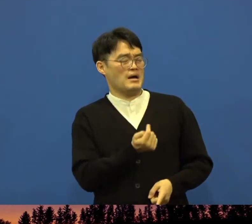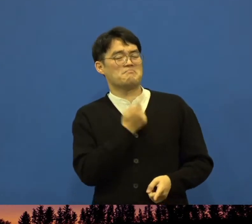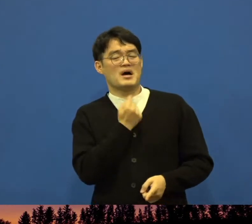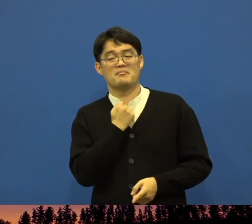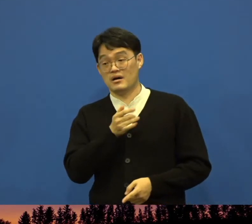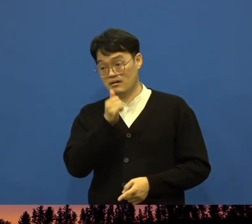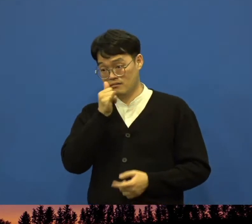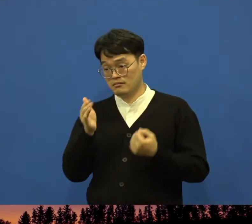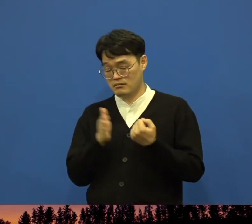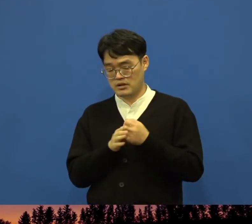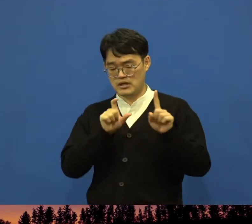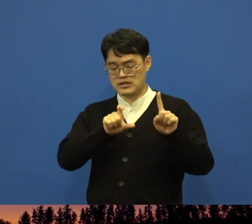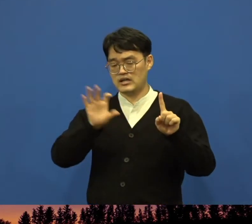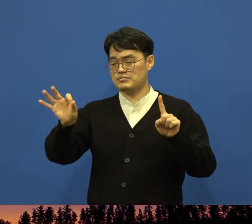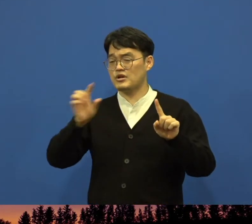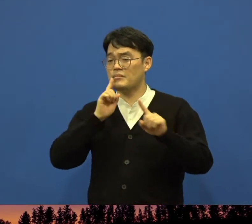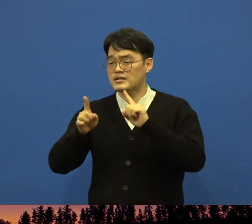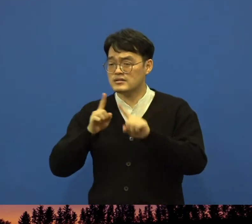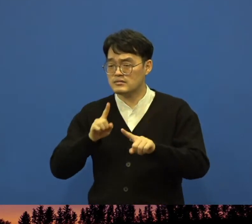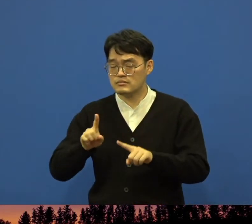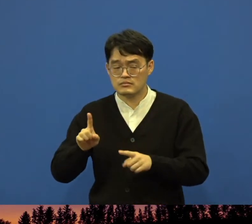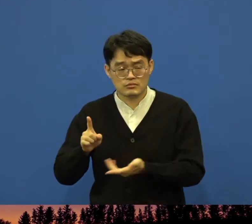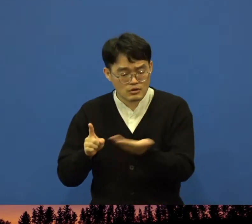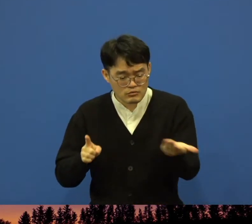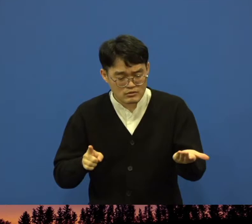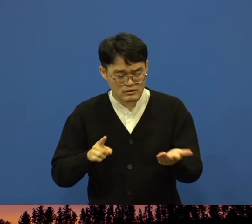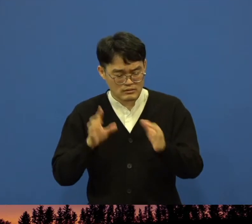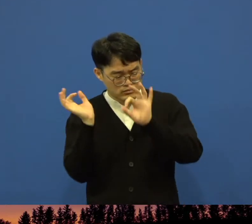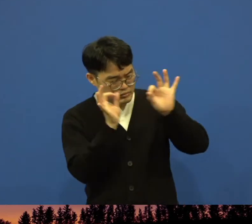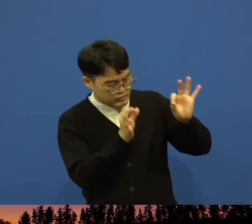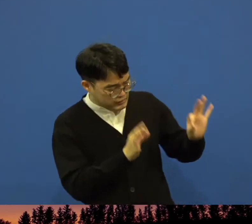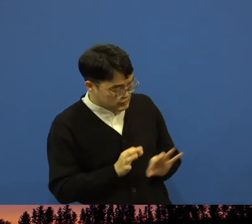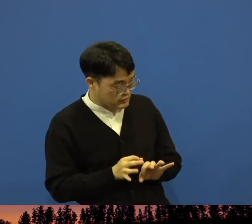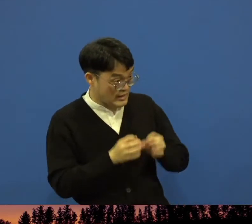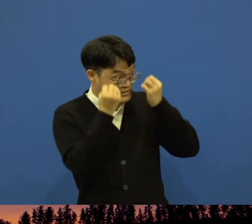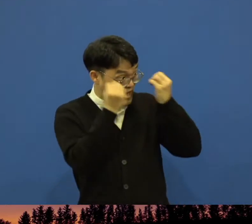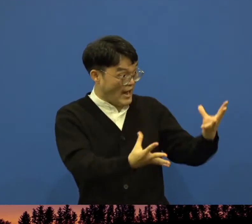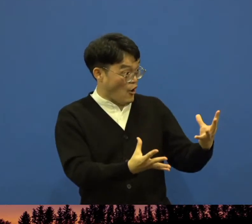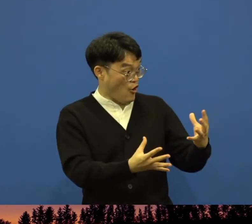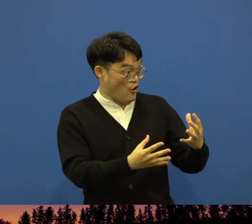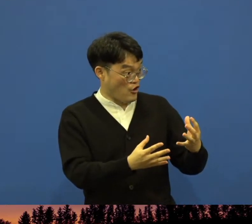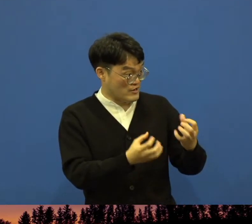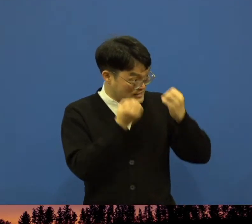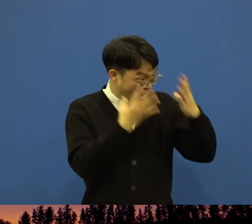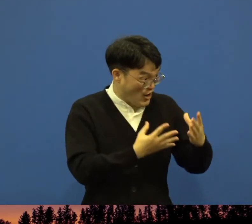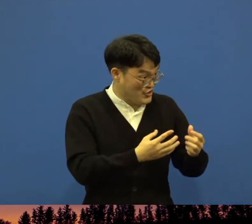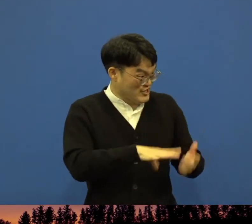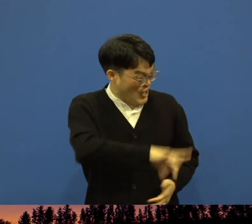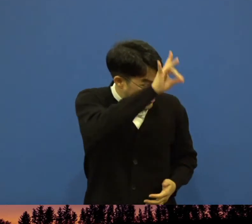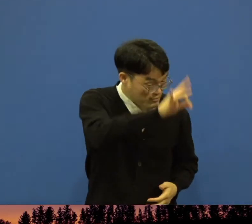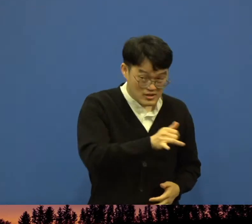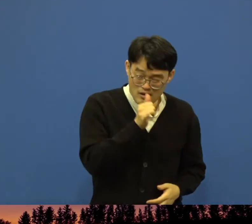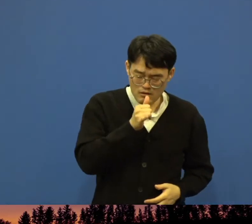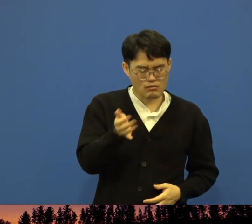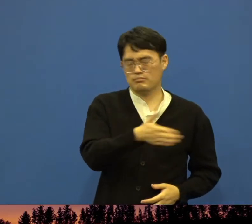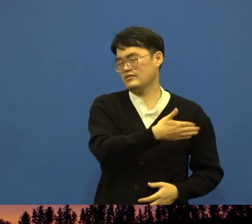가리켜 이르기를 보라, 이것이 새 것이라 할 것이 있으냐? 우리가 있기 오래전 세대들에도 이미